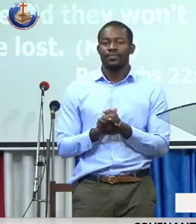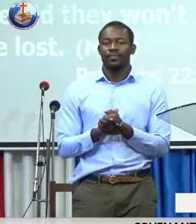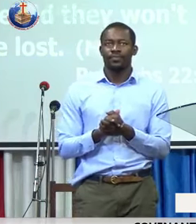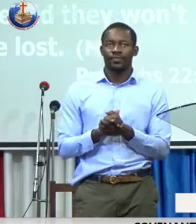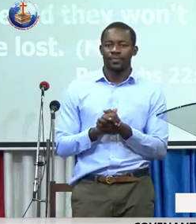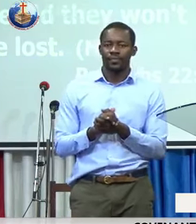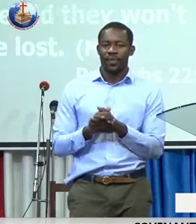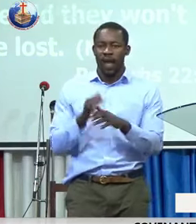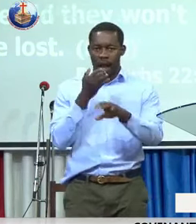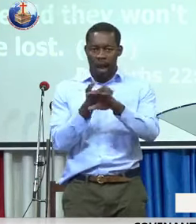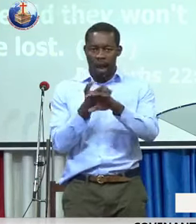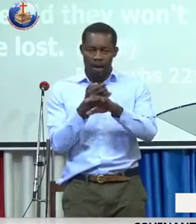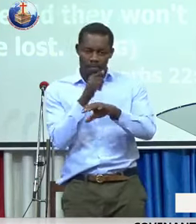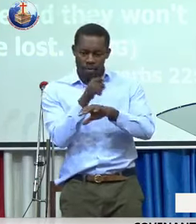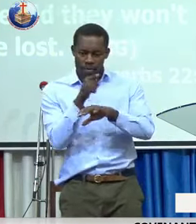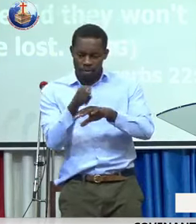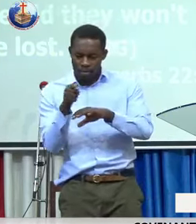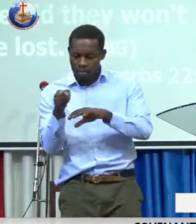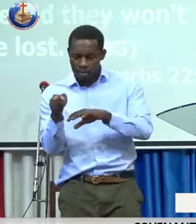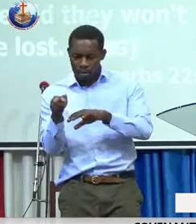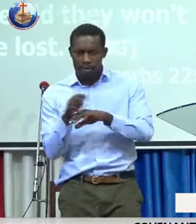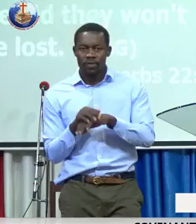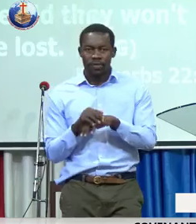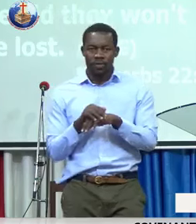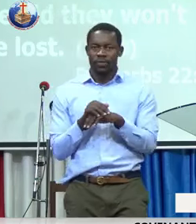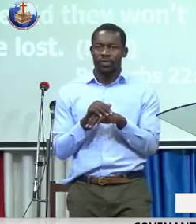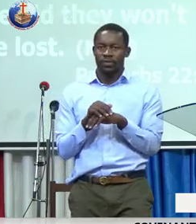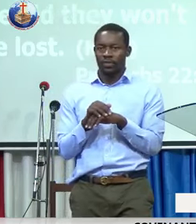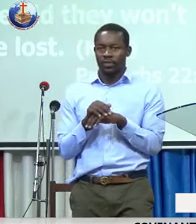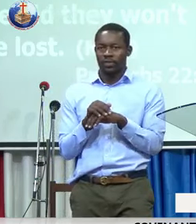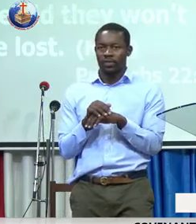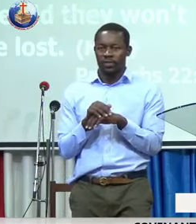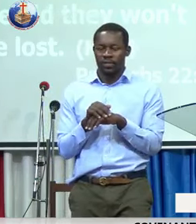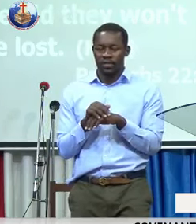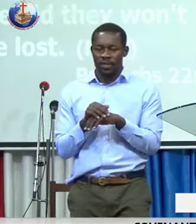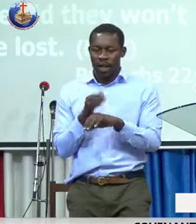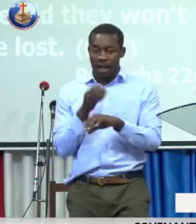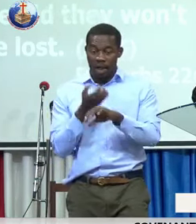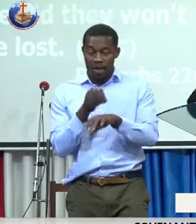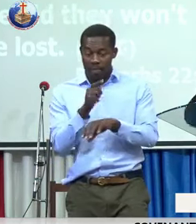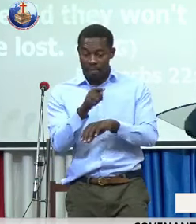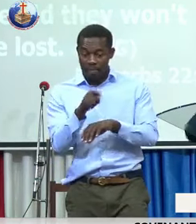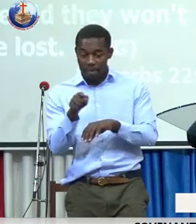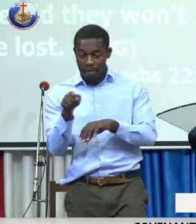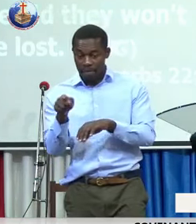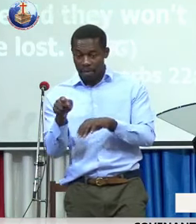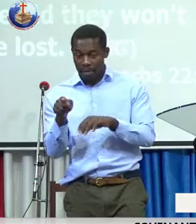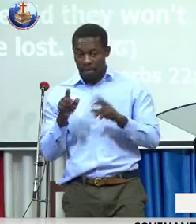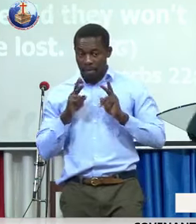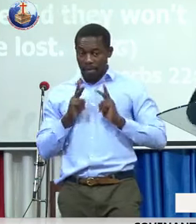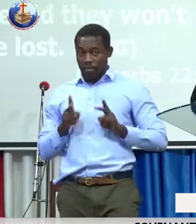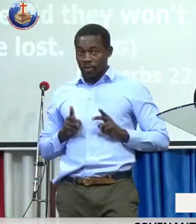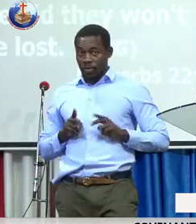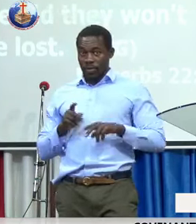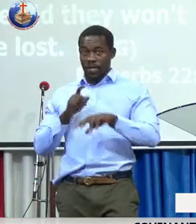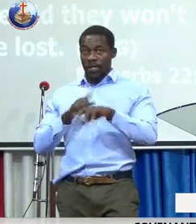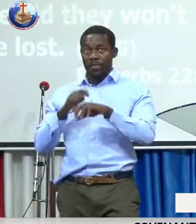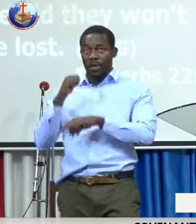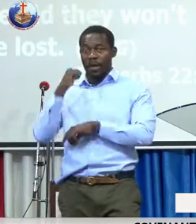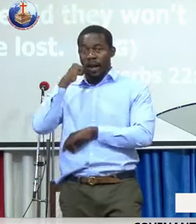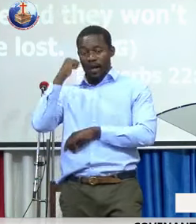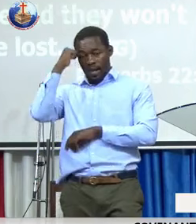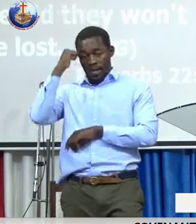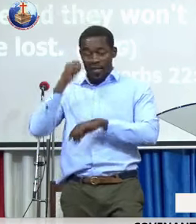to point. Haiwezekani kuelekeza. Someone towards something. Mtu kwa kitu fulani. If you are not close to them, if you